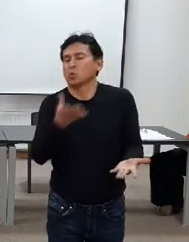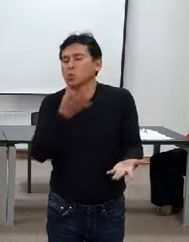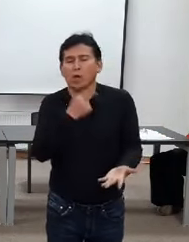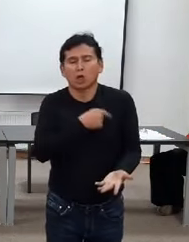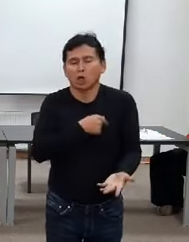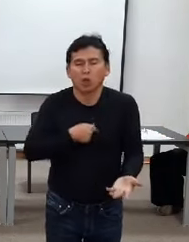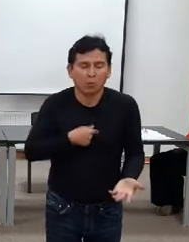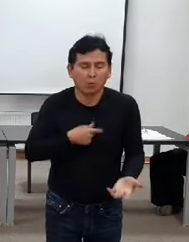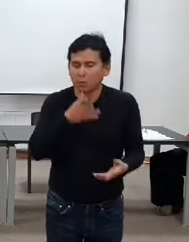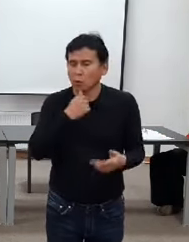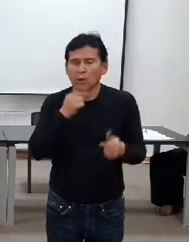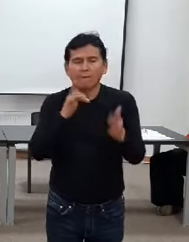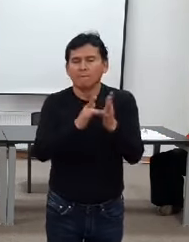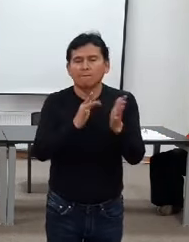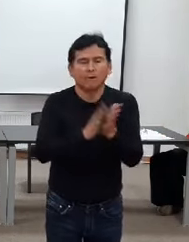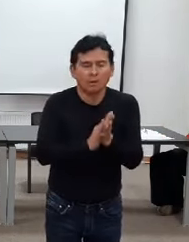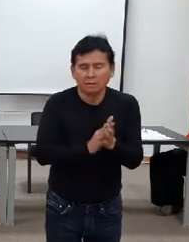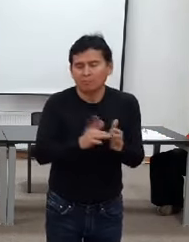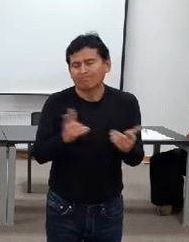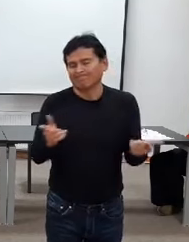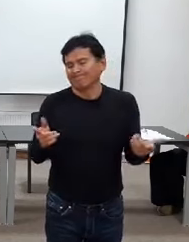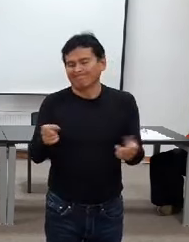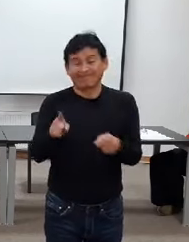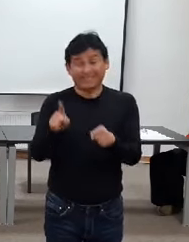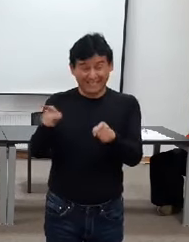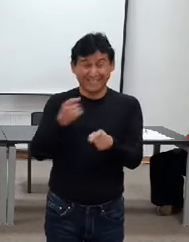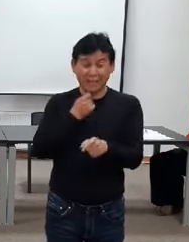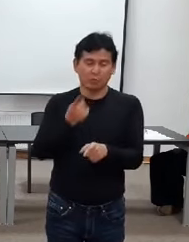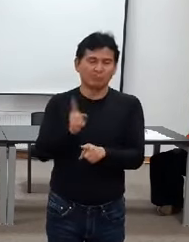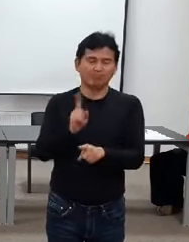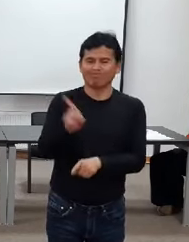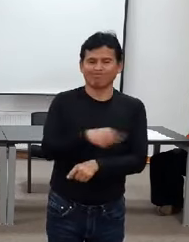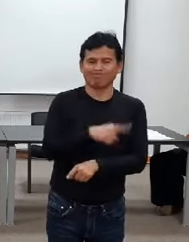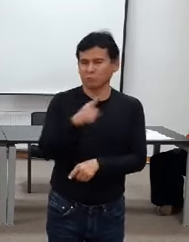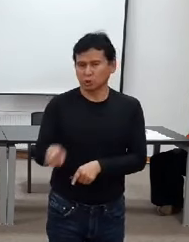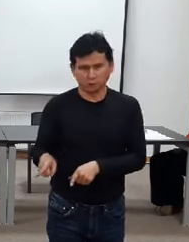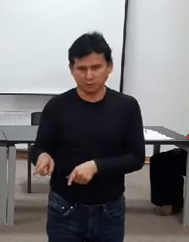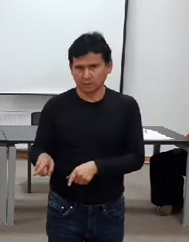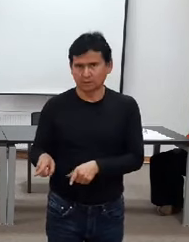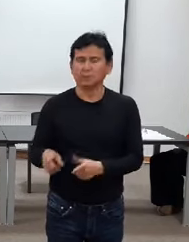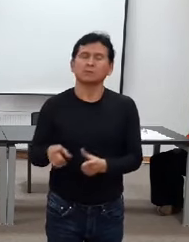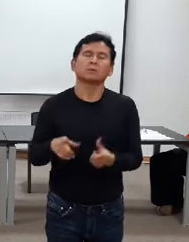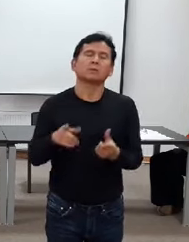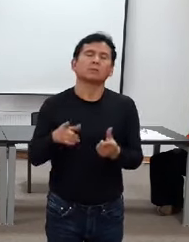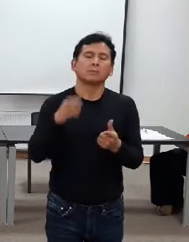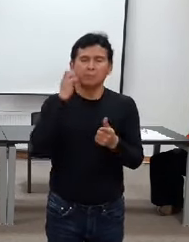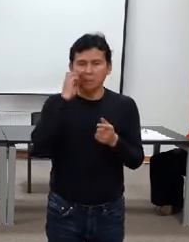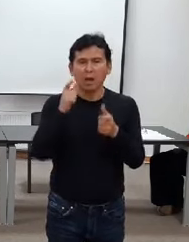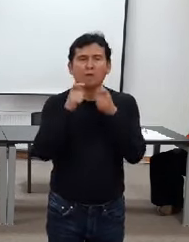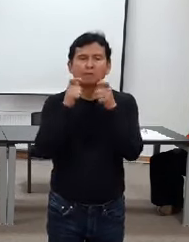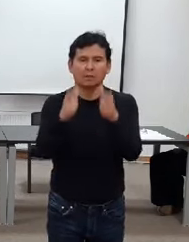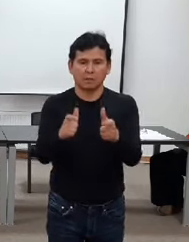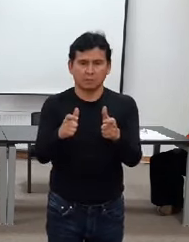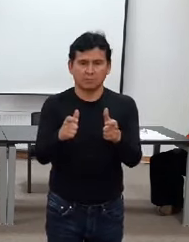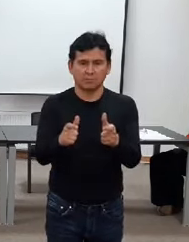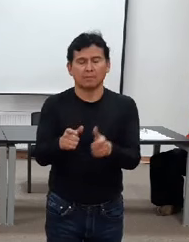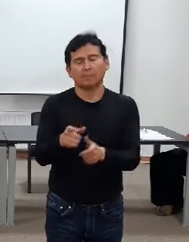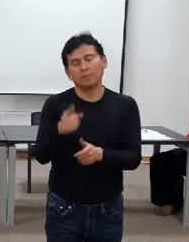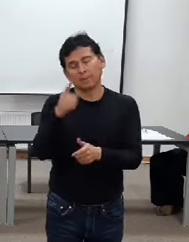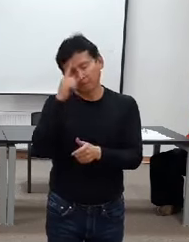de la pareja, no hay fecha por donde. Entonces, ese tipo de denuncias, la verdad es que no nos sirven para fiscalizar punitivamente,